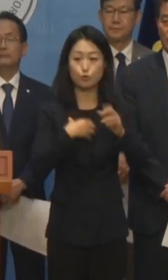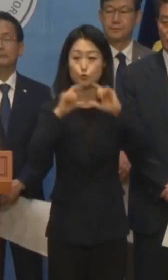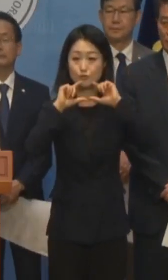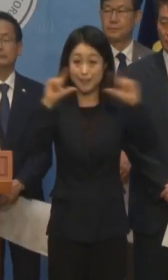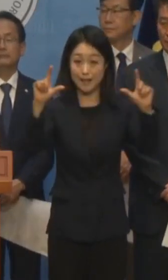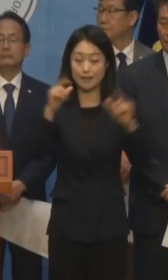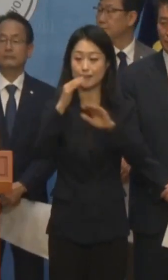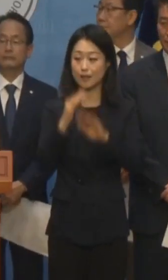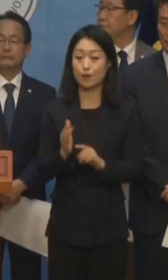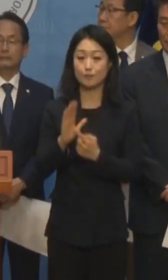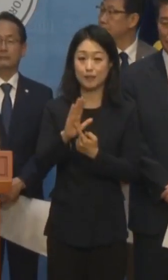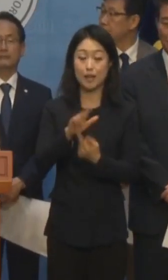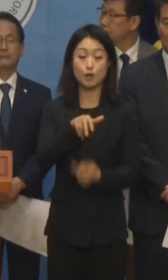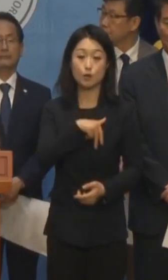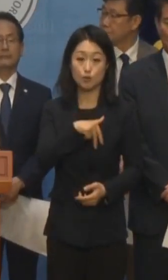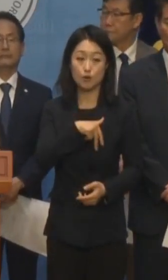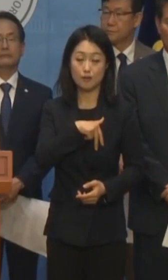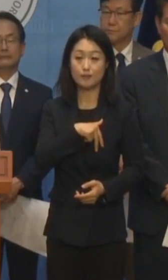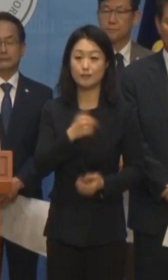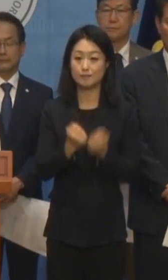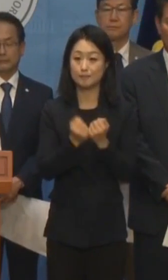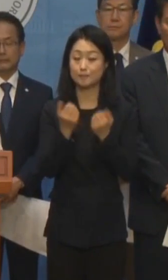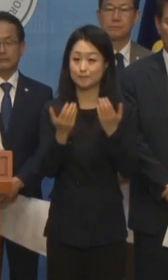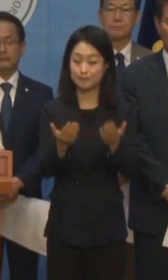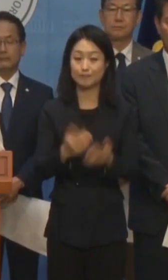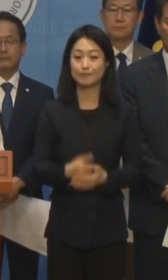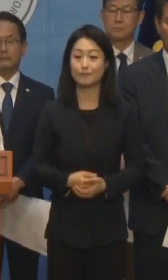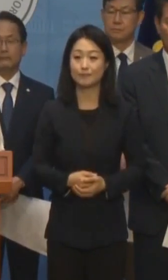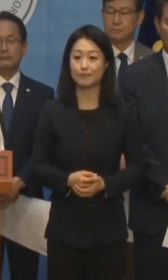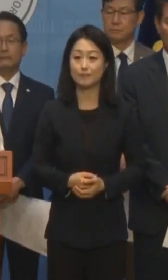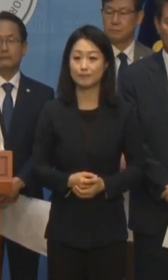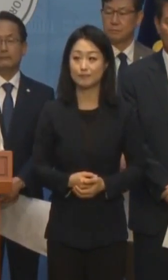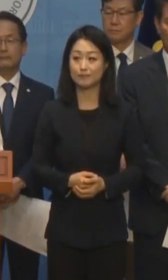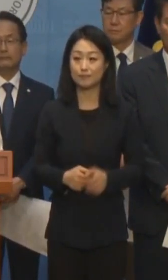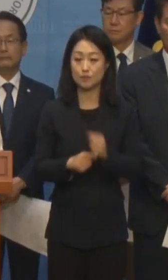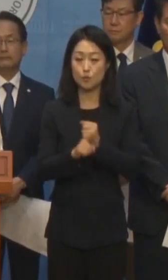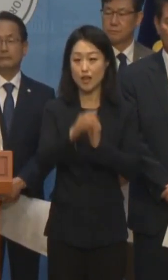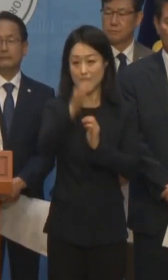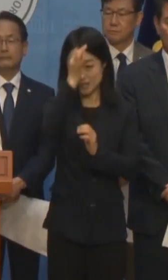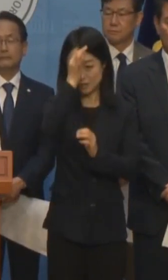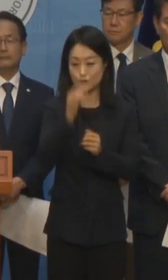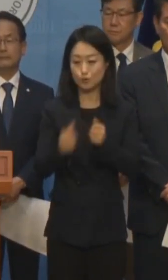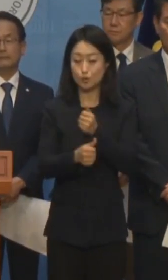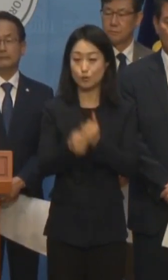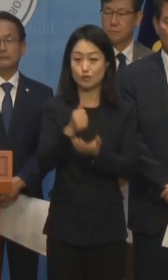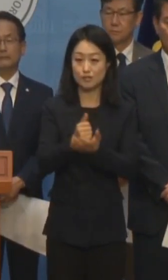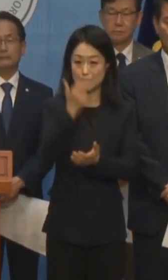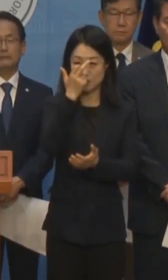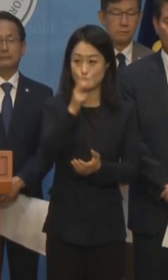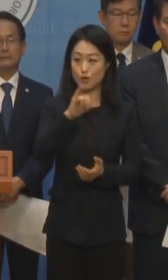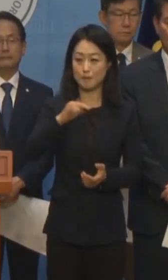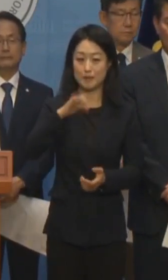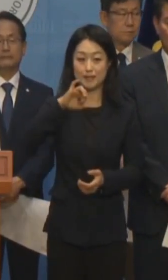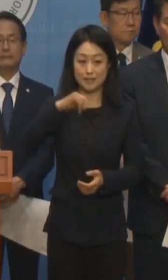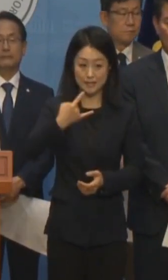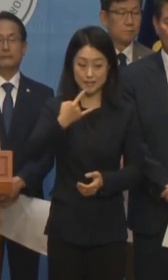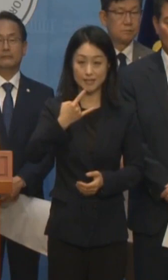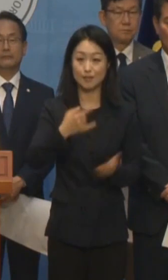성명서를 발표하겠습니다. 오늘 참석하신 의원님들 먼저 소개하겠습니다. 저희 과학기술정보통신위원회 위원장 최민희 의원님